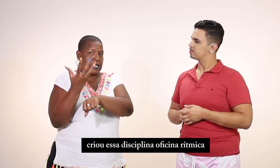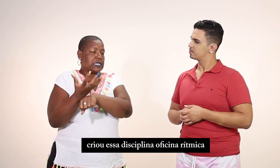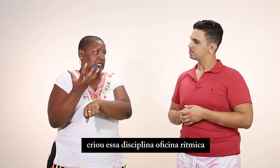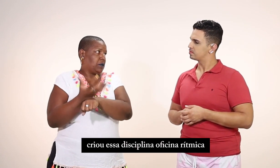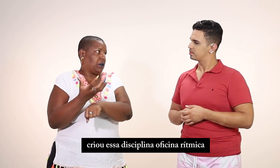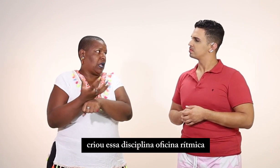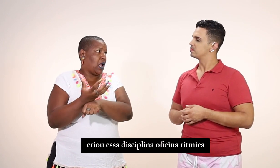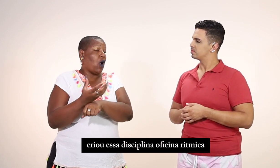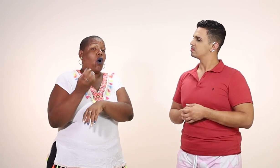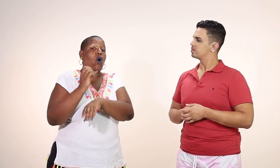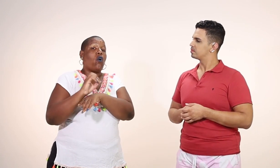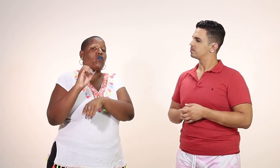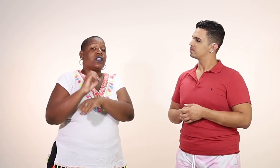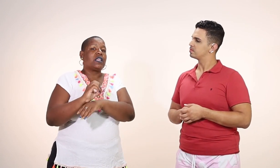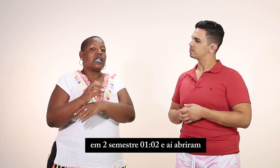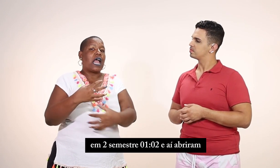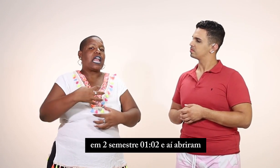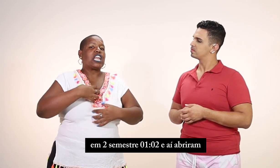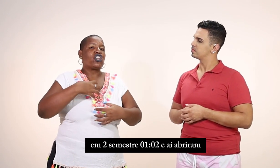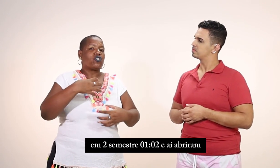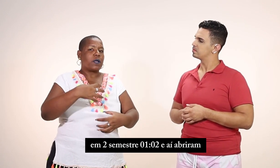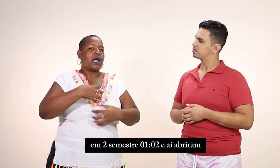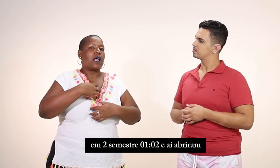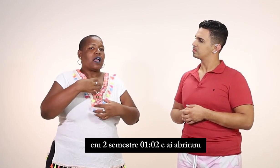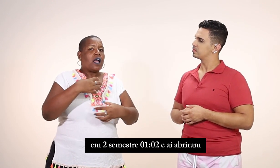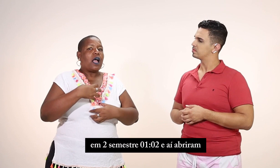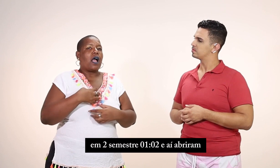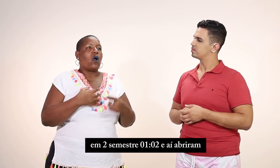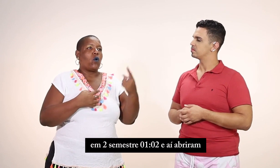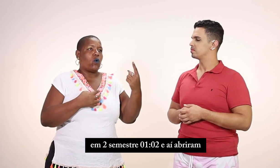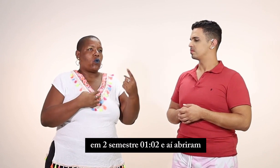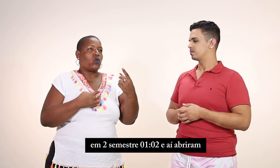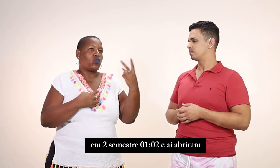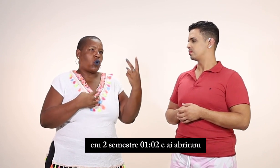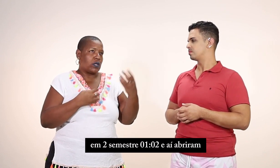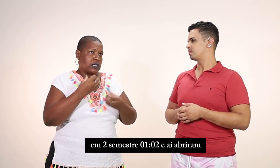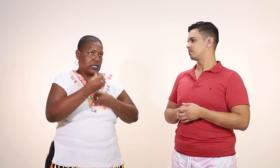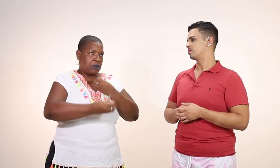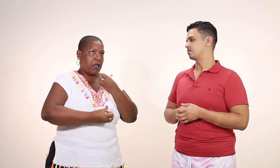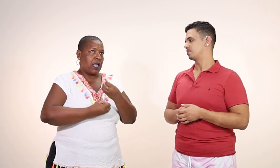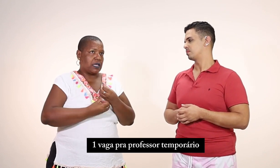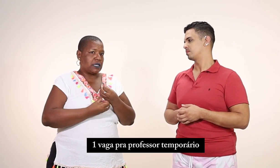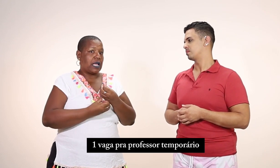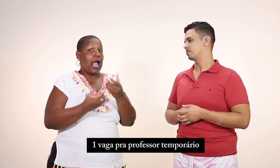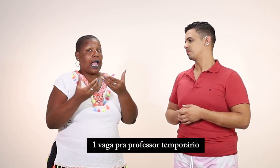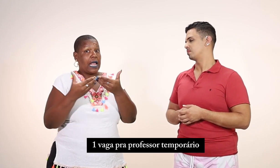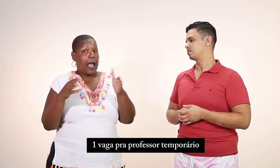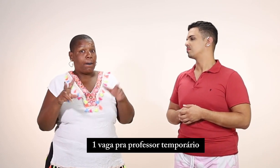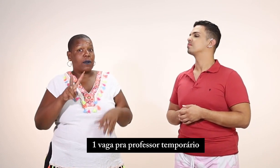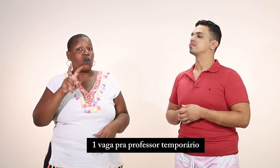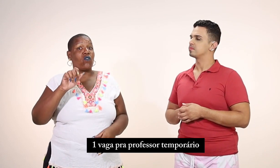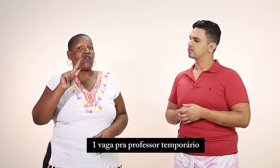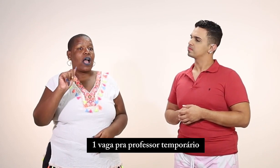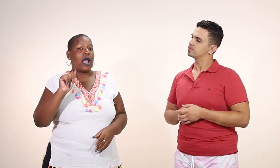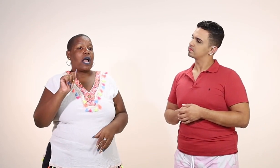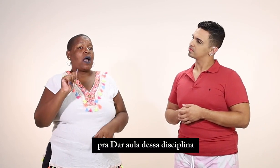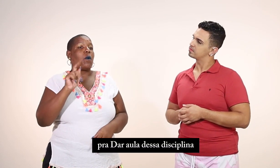oficina rítmica, em 2 semestres, 1 e 2, e aí abriram uma vaga para professor temporário, para dar aula